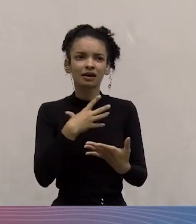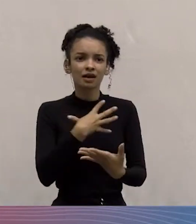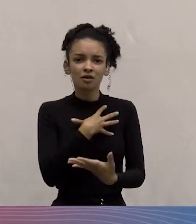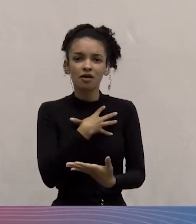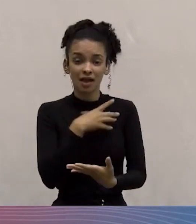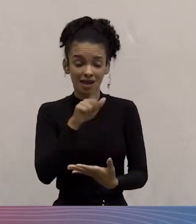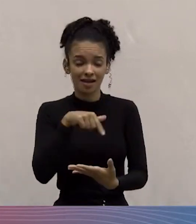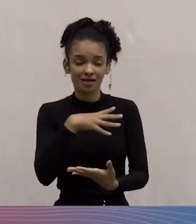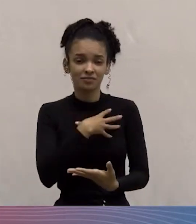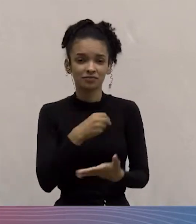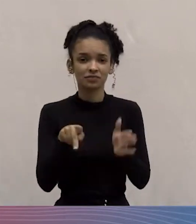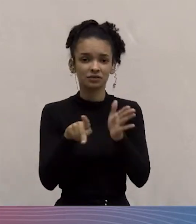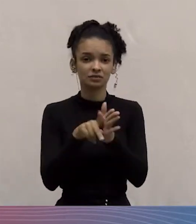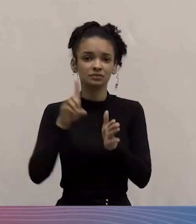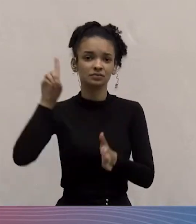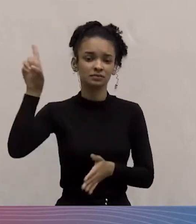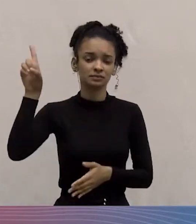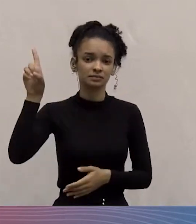Deus.